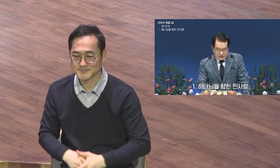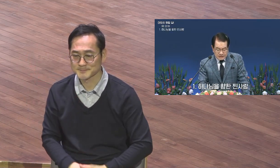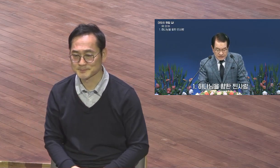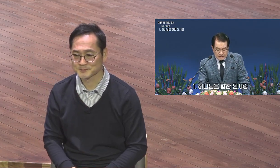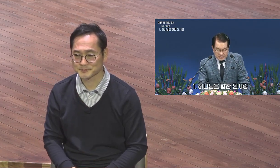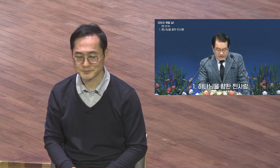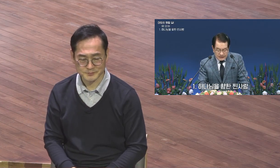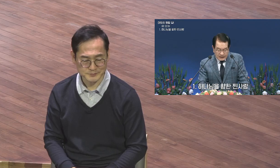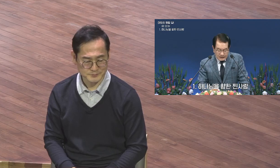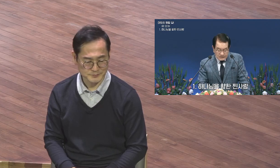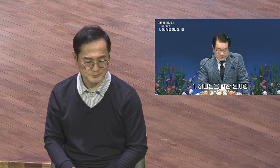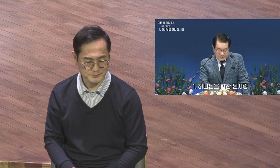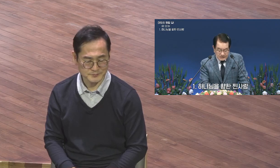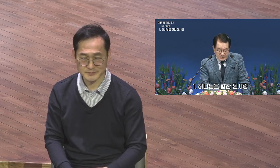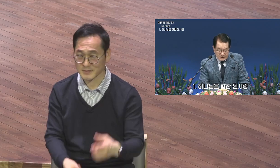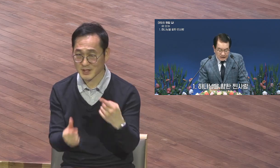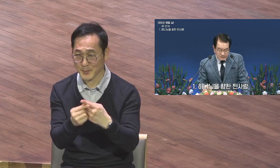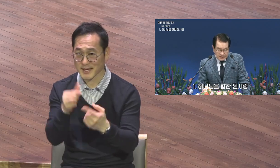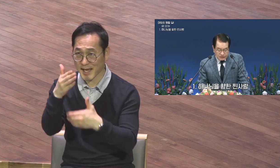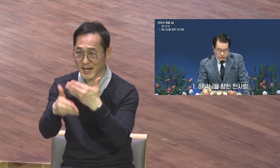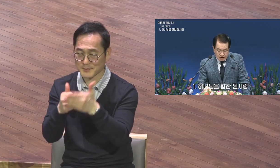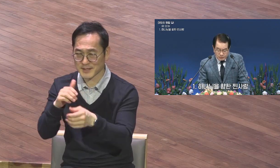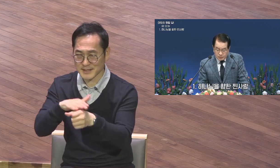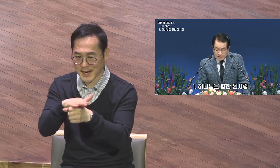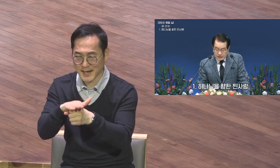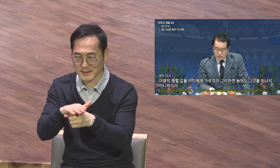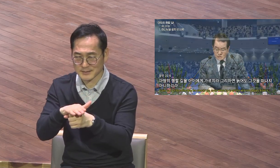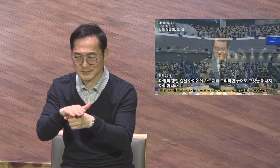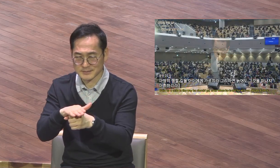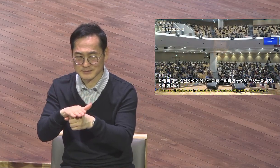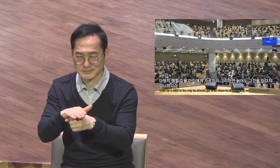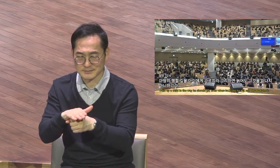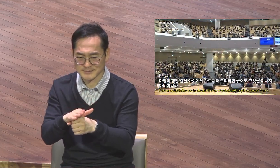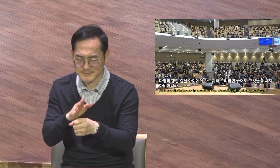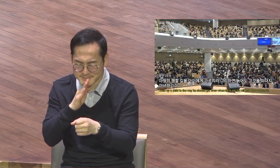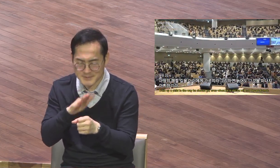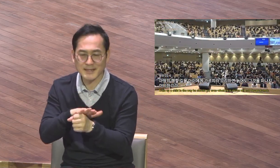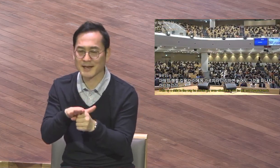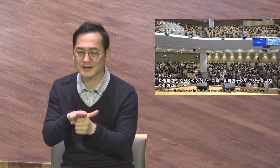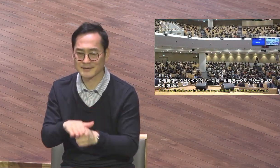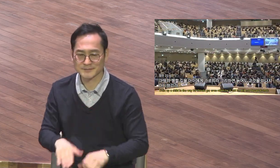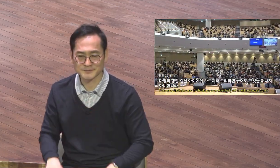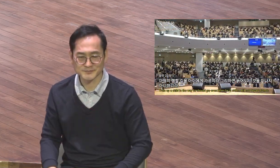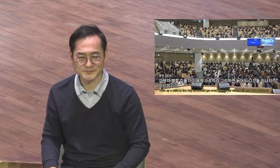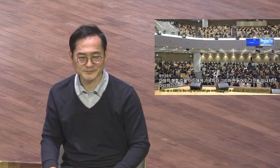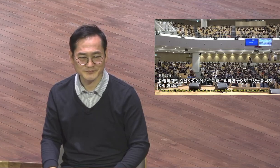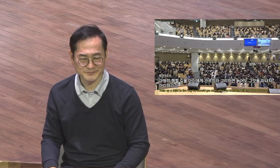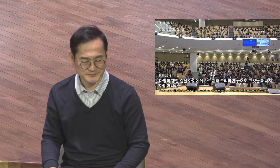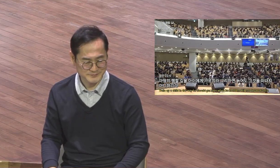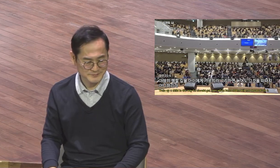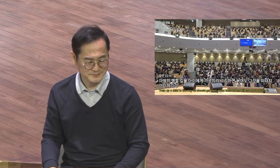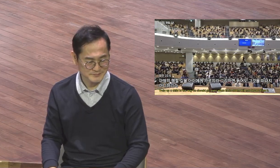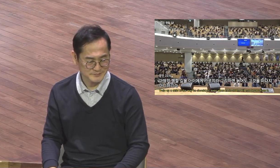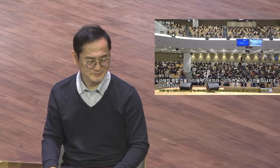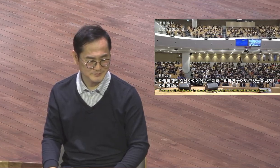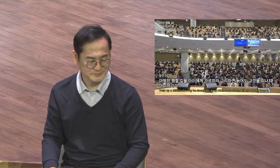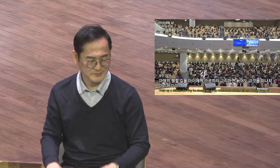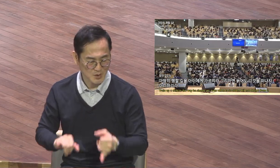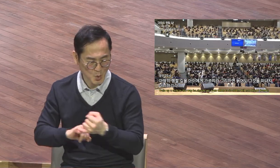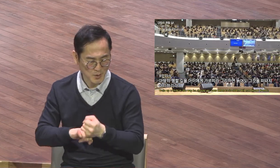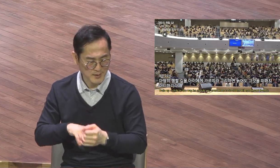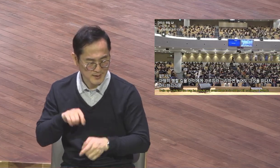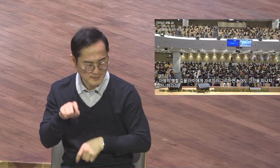이 향한 찐 사랑입니다. 6절 봅니다. 6절 다시 봅니다. 마땅히 행할 길을 아이에게